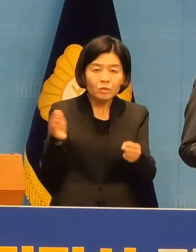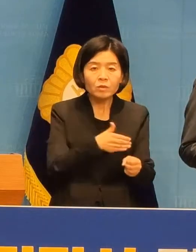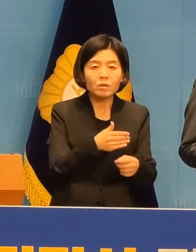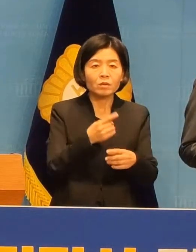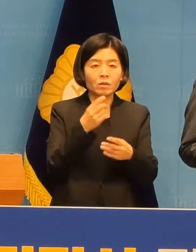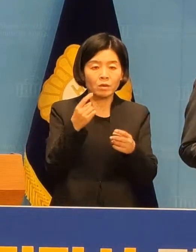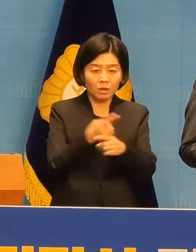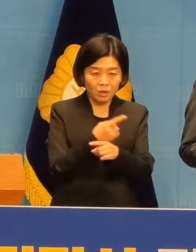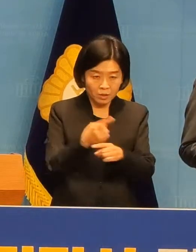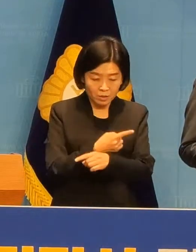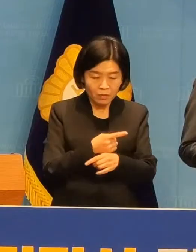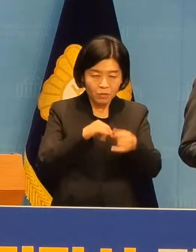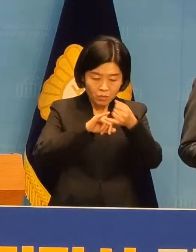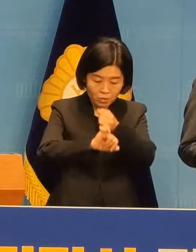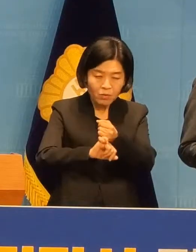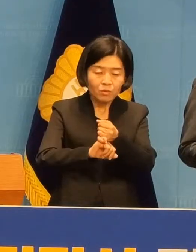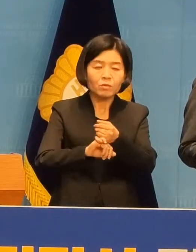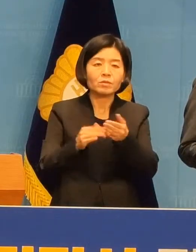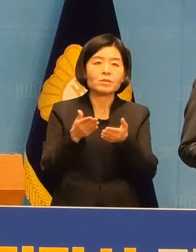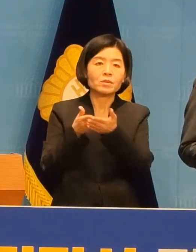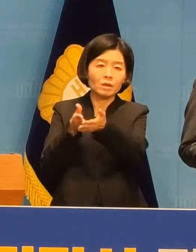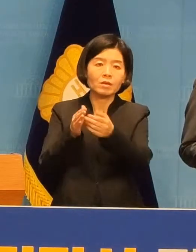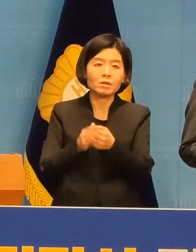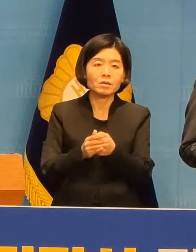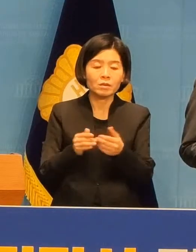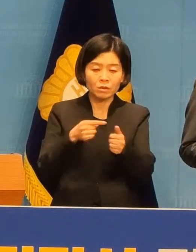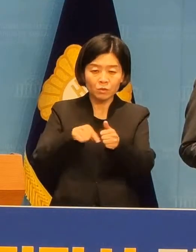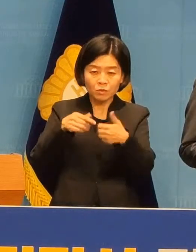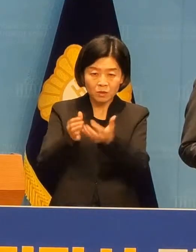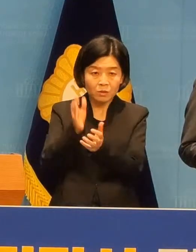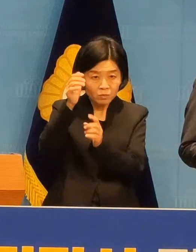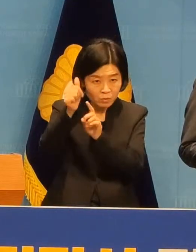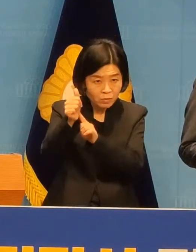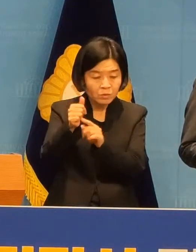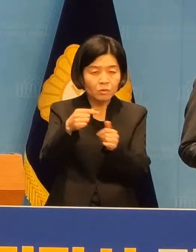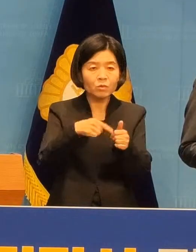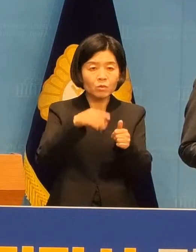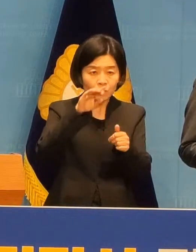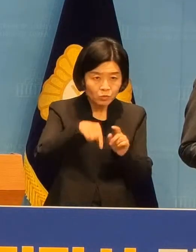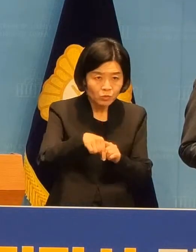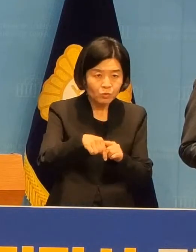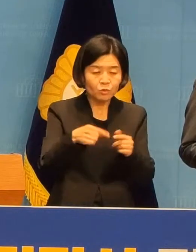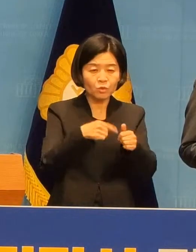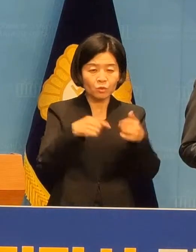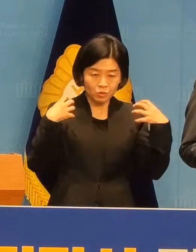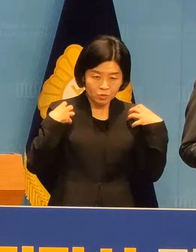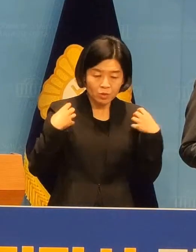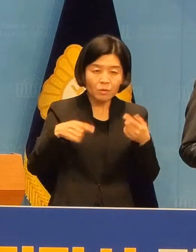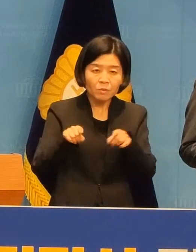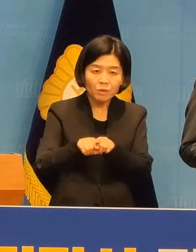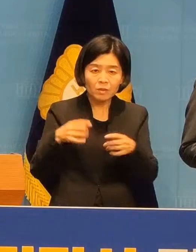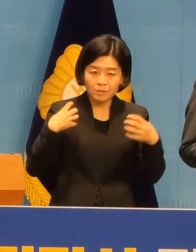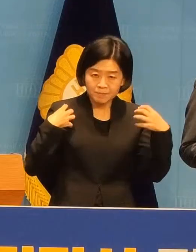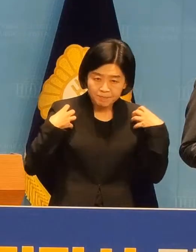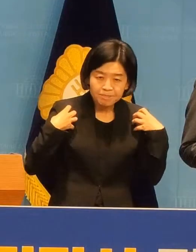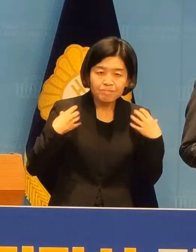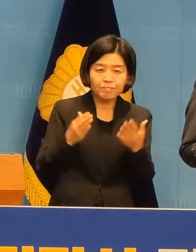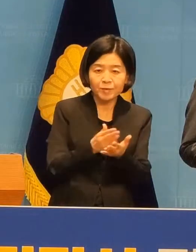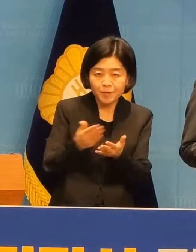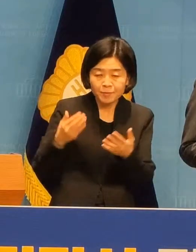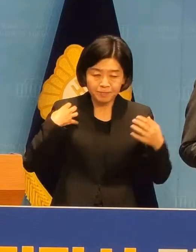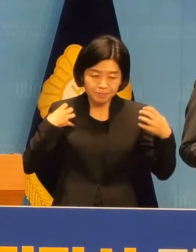마련을 공식적으로 제안했습니다. 교육부 장관은 교육부와 교육청이 함께 책임을 분담하는 방안을